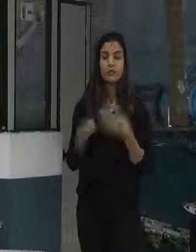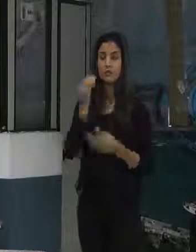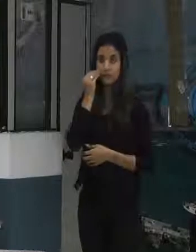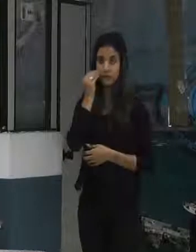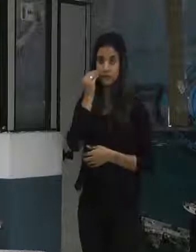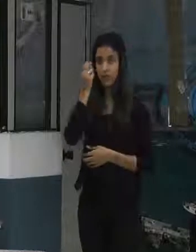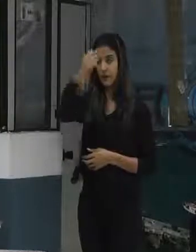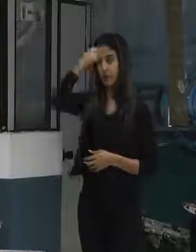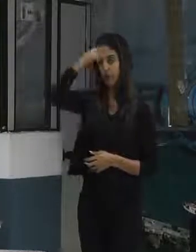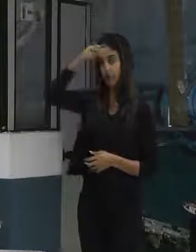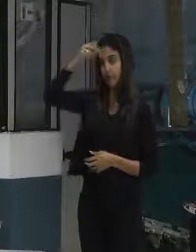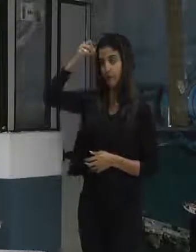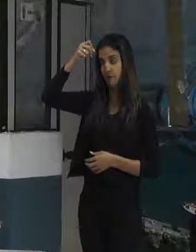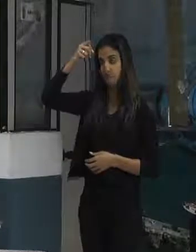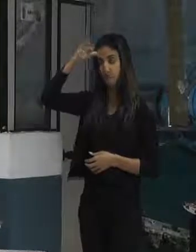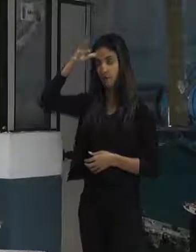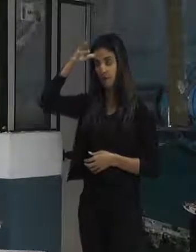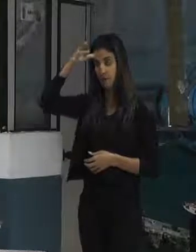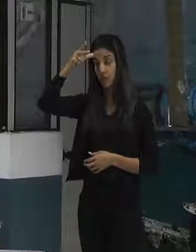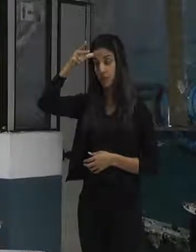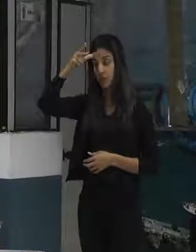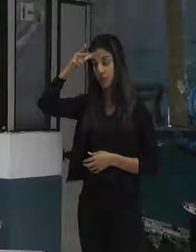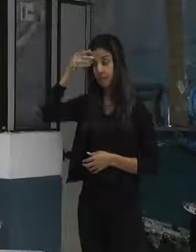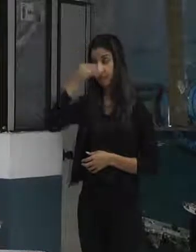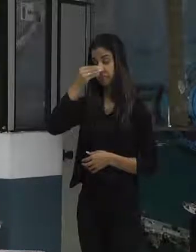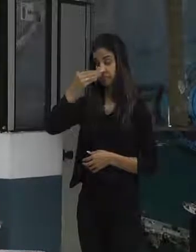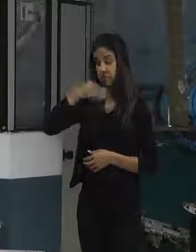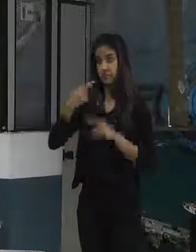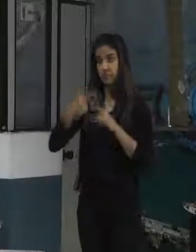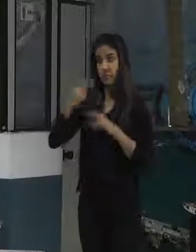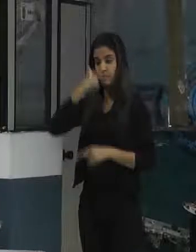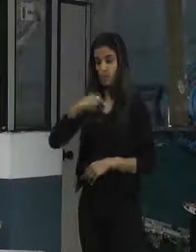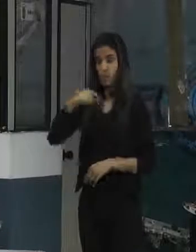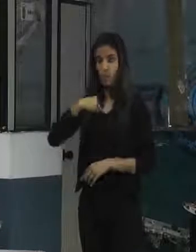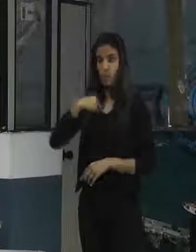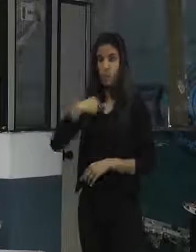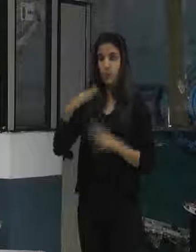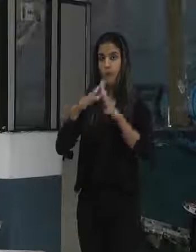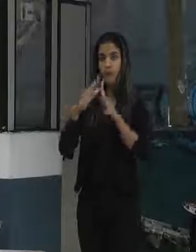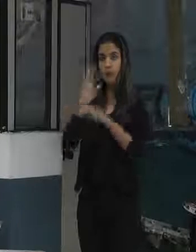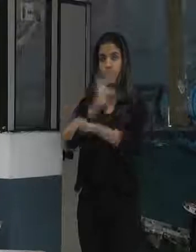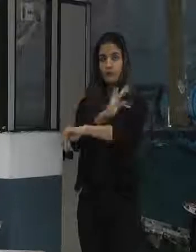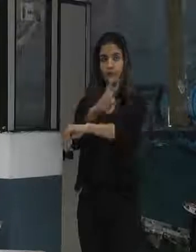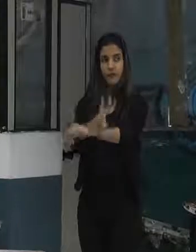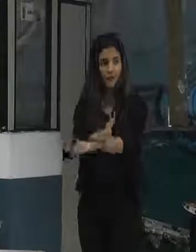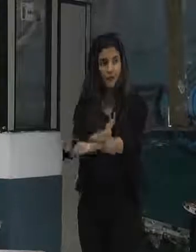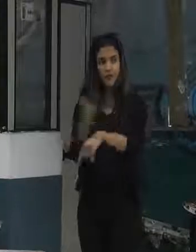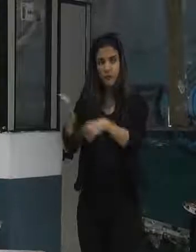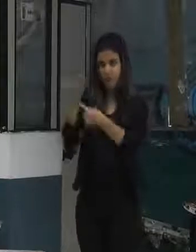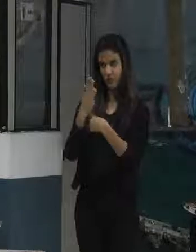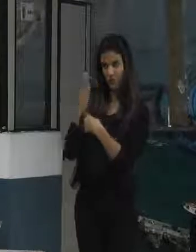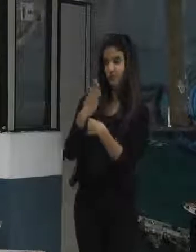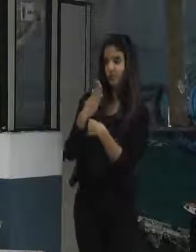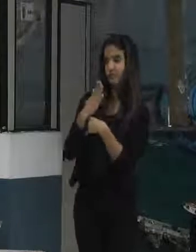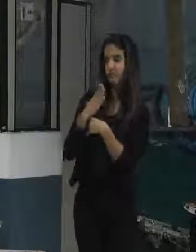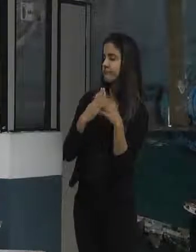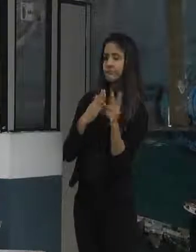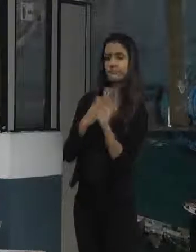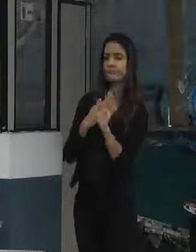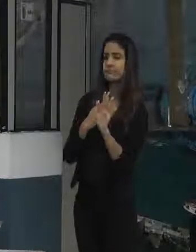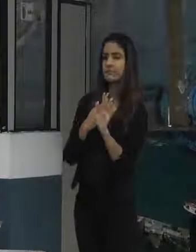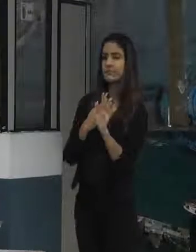isso porque eu moro no Vilela e de repente pode estar achando que vai me beneficiar eleitoralmente, mas não está prejudicando a